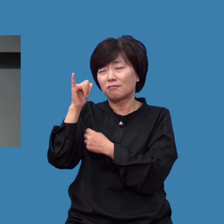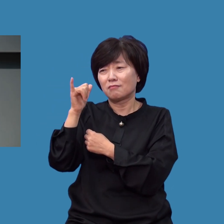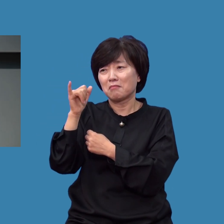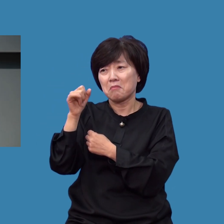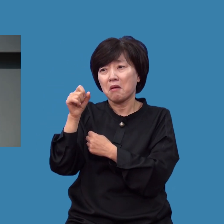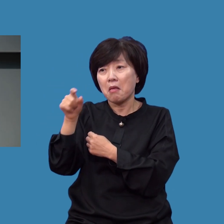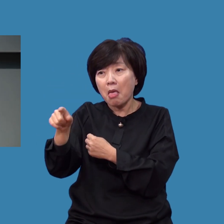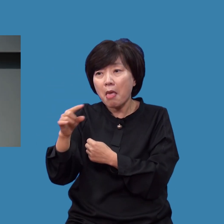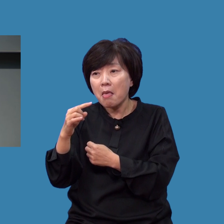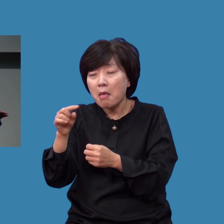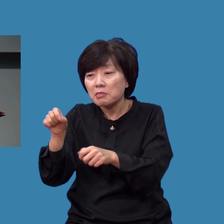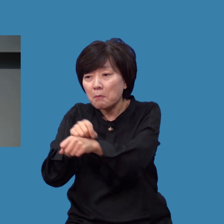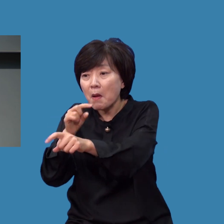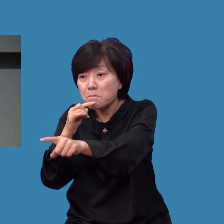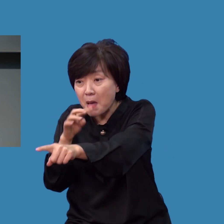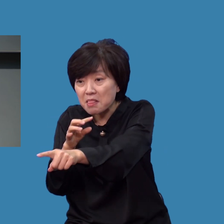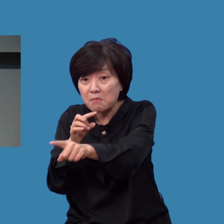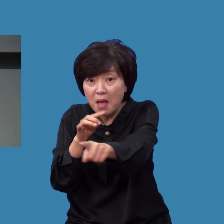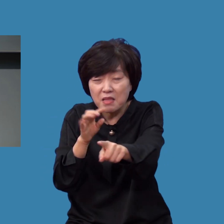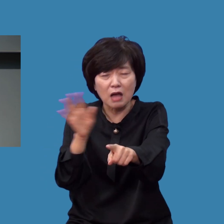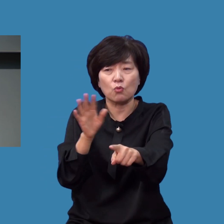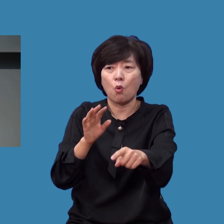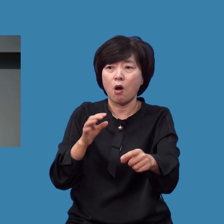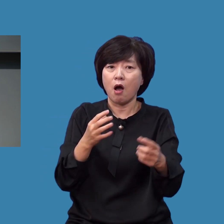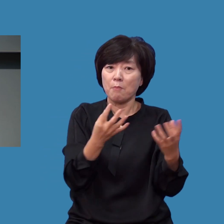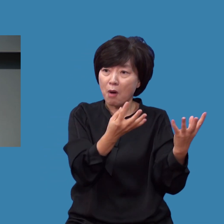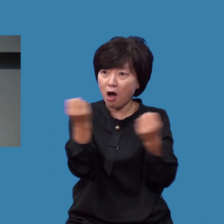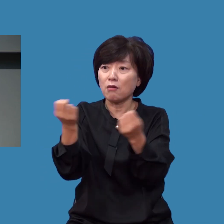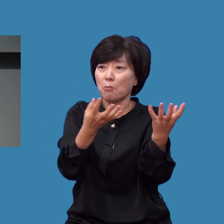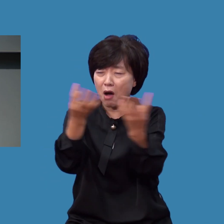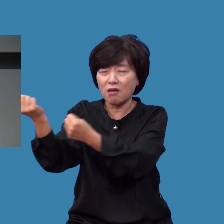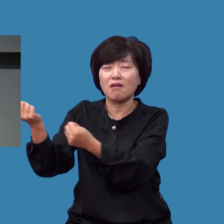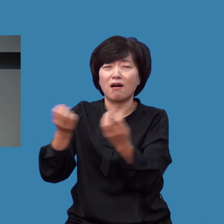거의 한국 교회에 이게 편만하게 일어났던 은사 중에 하나였어요. 이